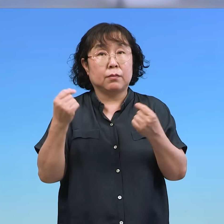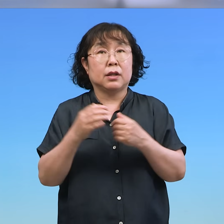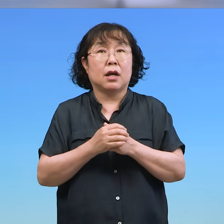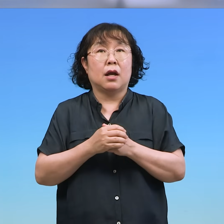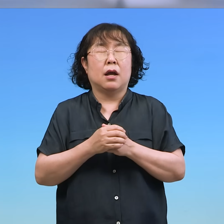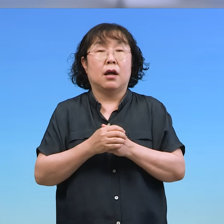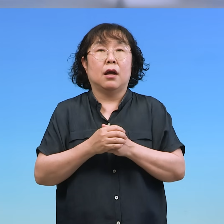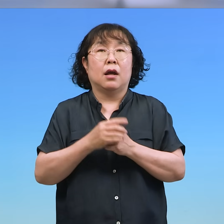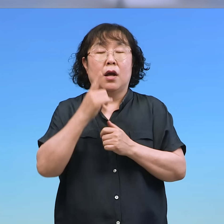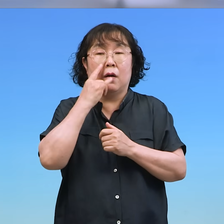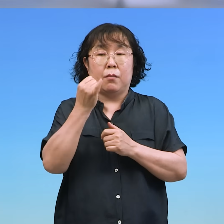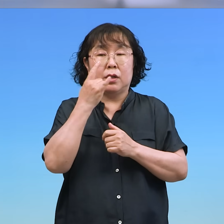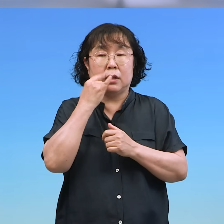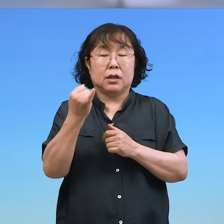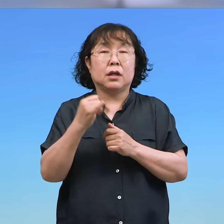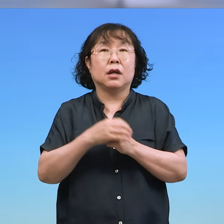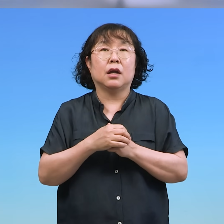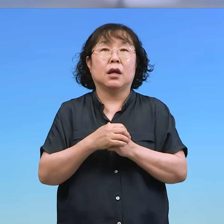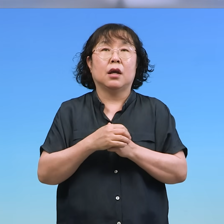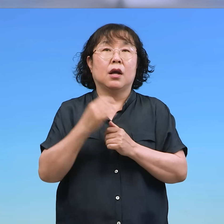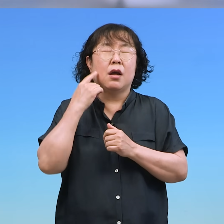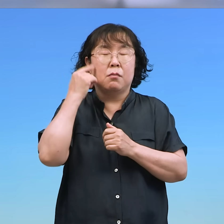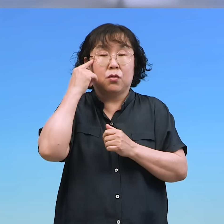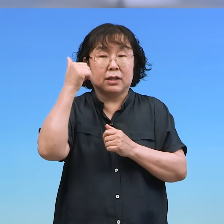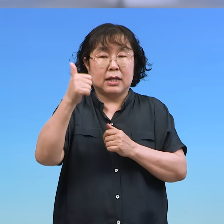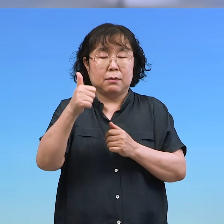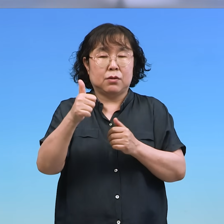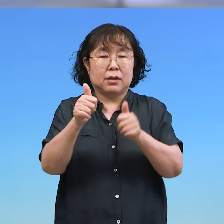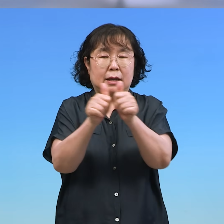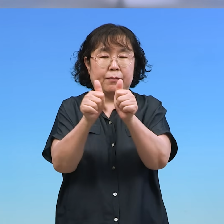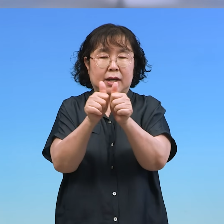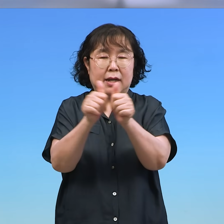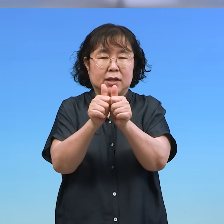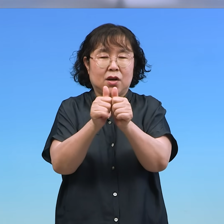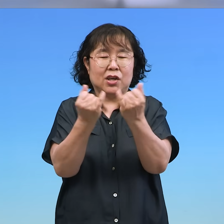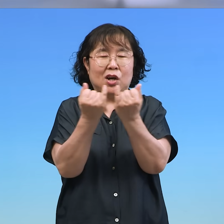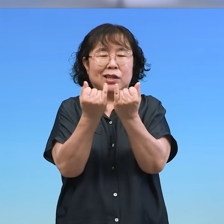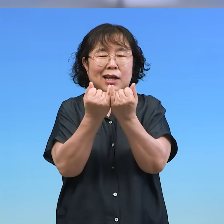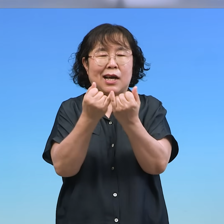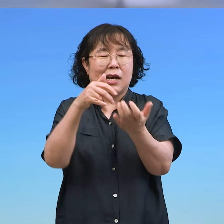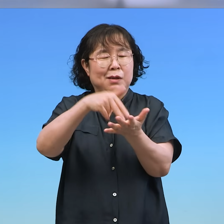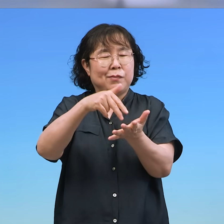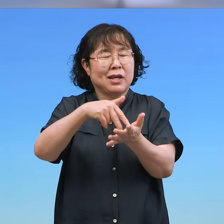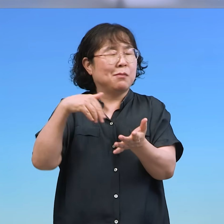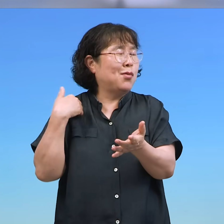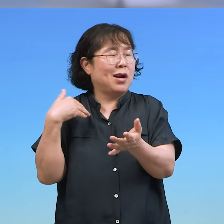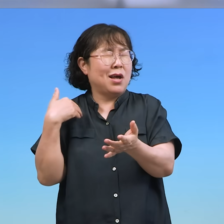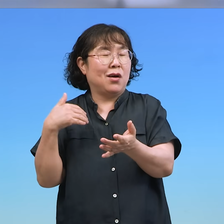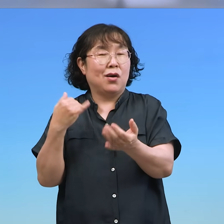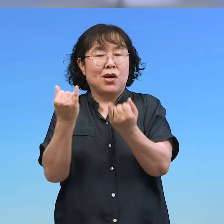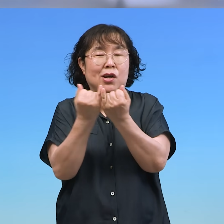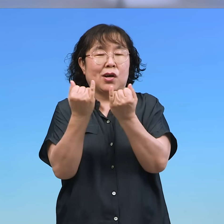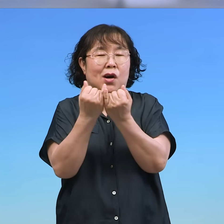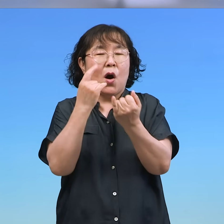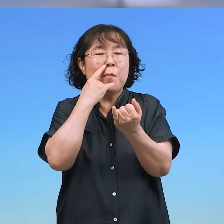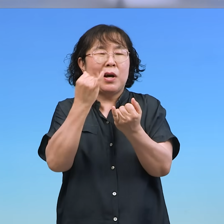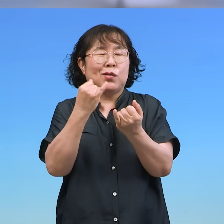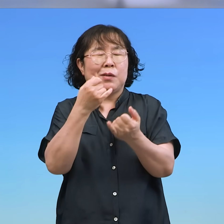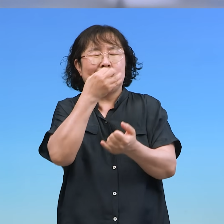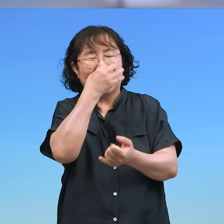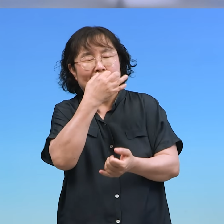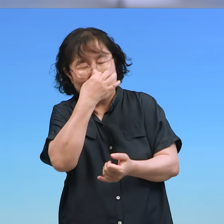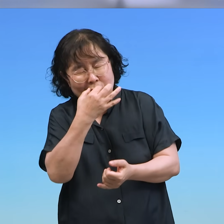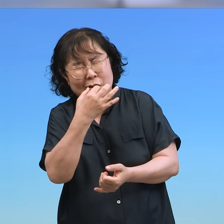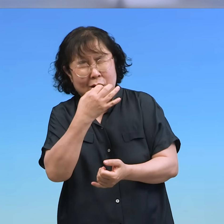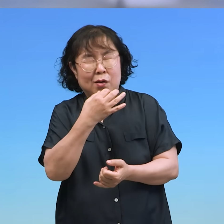어머니들이 또 주부들이 바로 속으로 생각하실 거예요. 목사님은 남자라서 몰라요. 우리도 만만치 않아요.